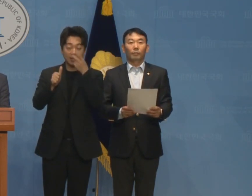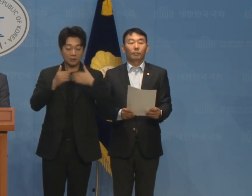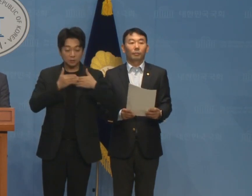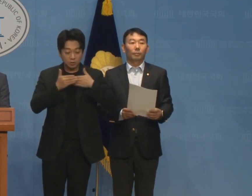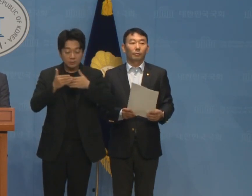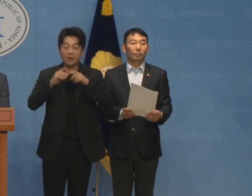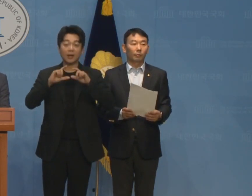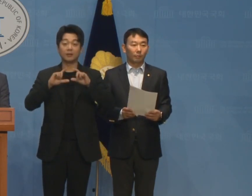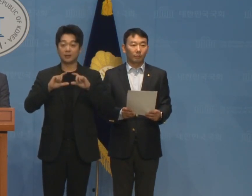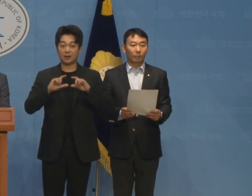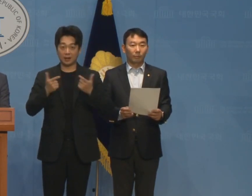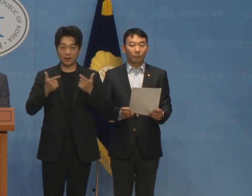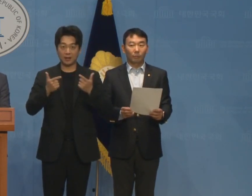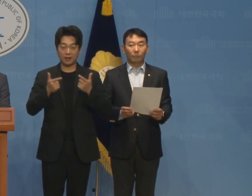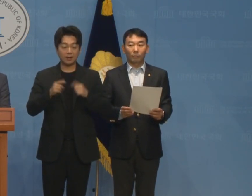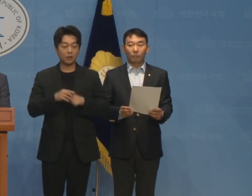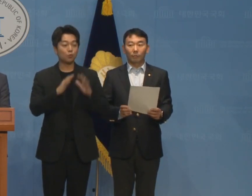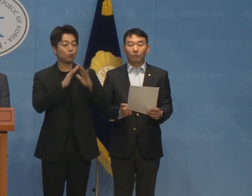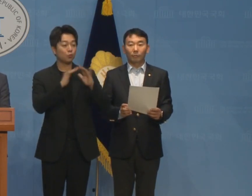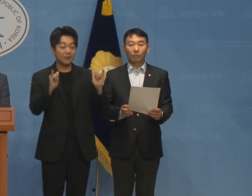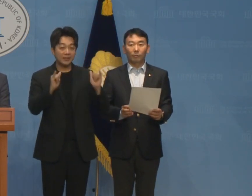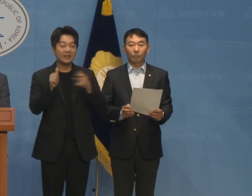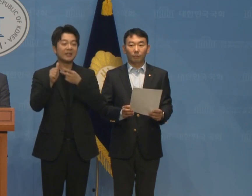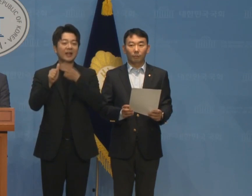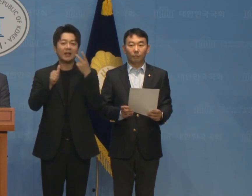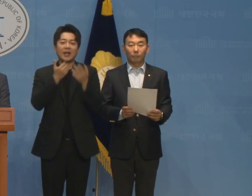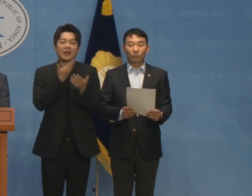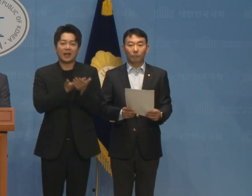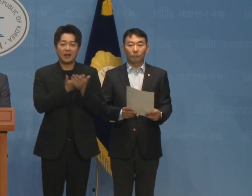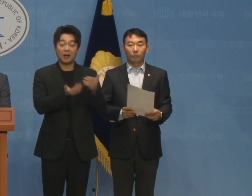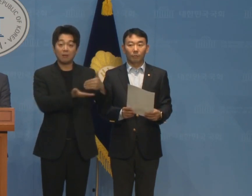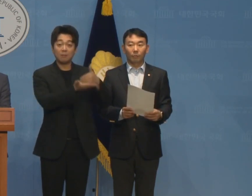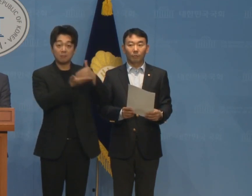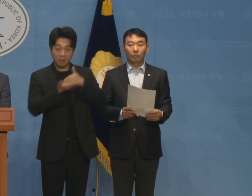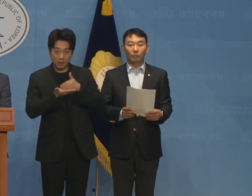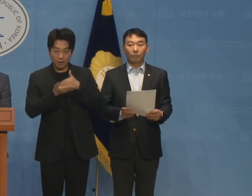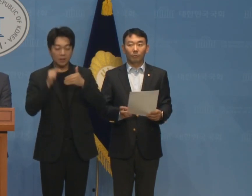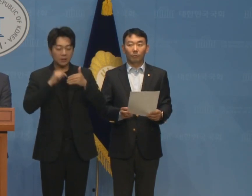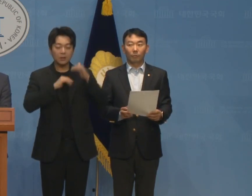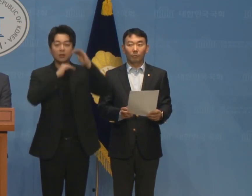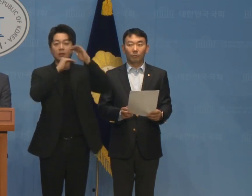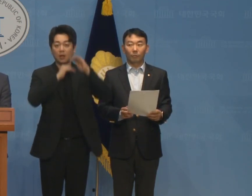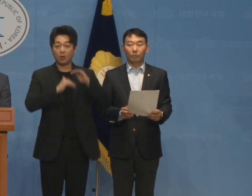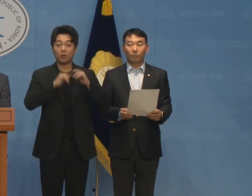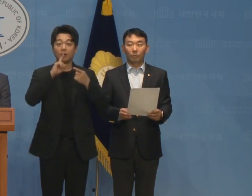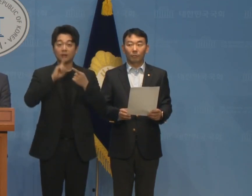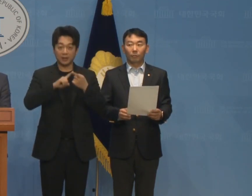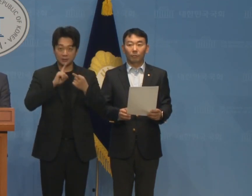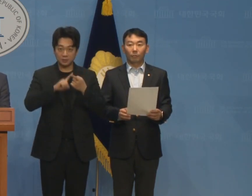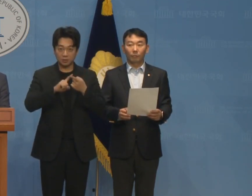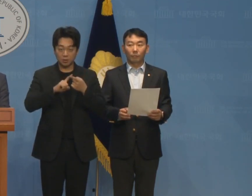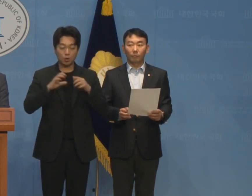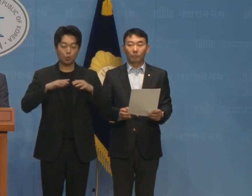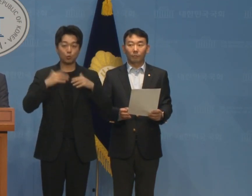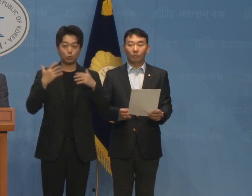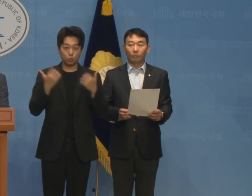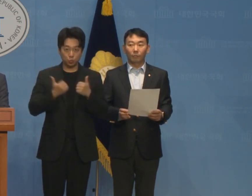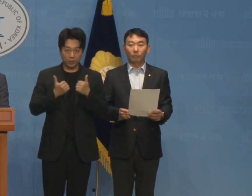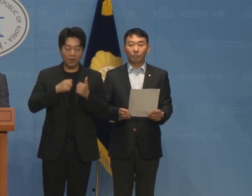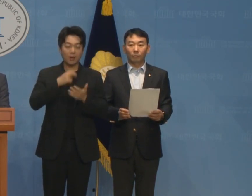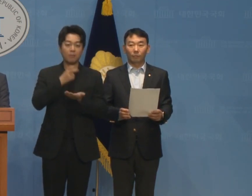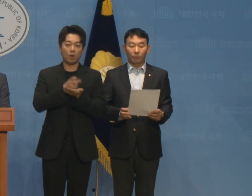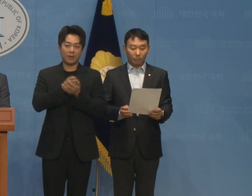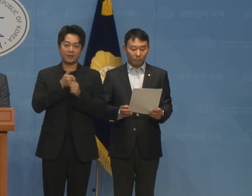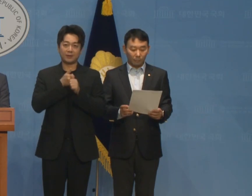아니라 탄핵안 발의 촉구 청원에 대하여 국회법과 국회 증언 및 감정에 관한 법률에